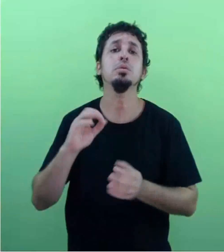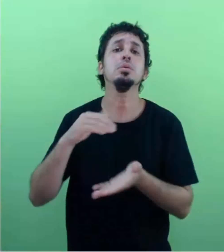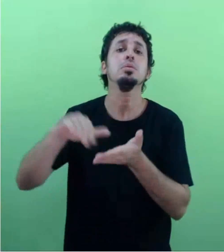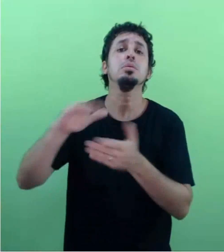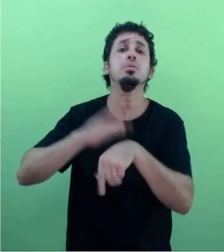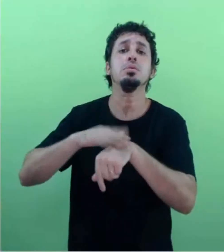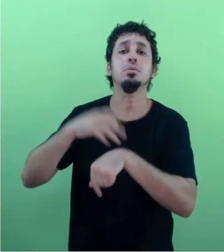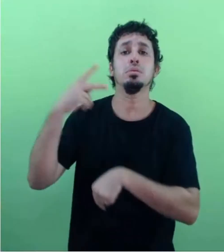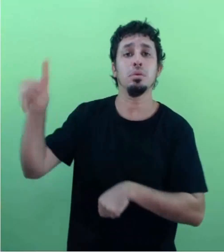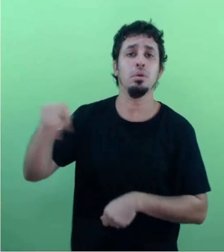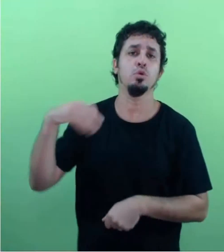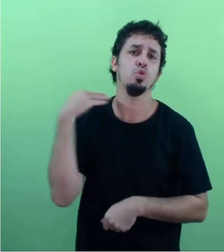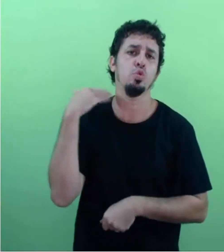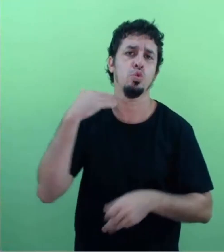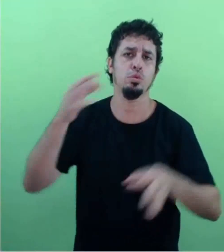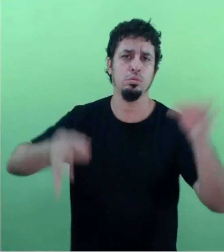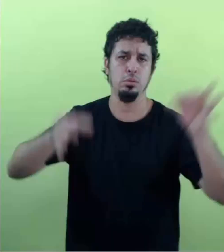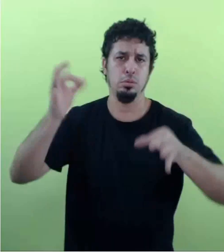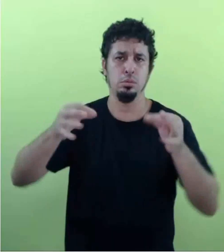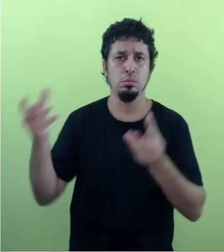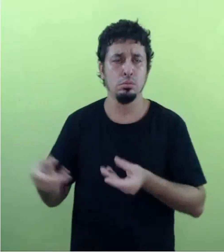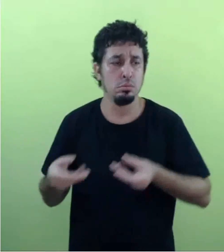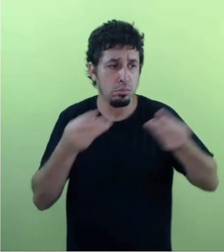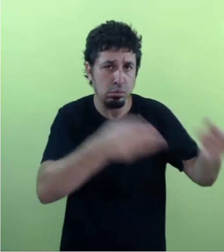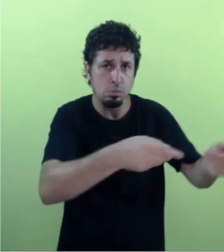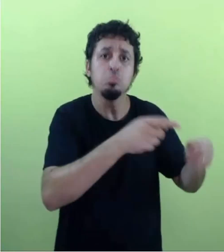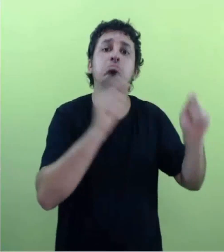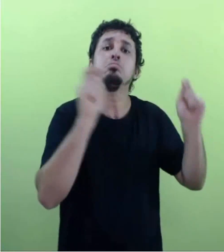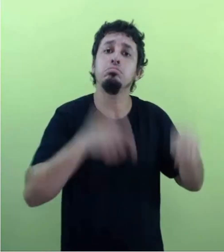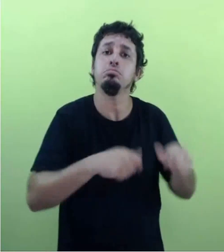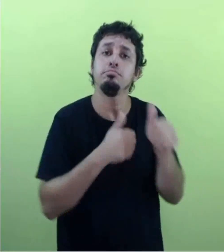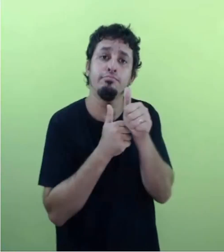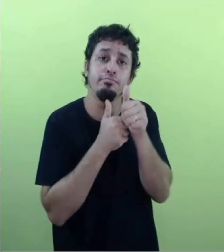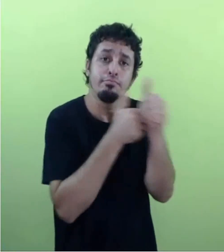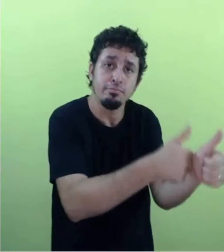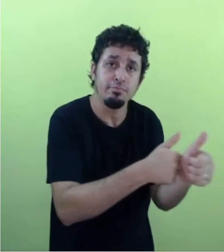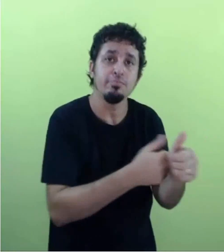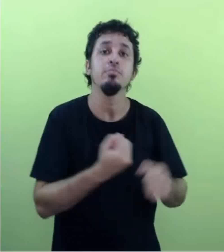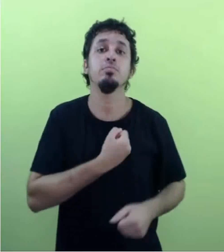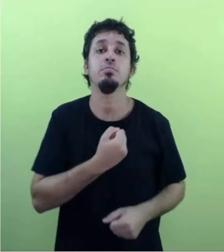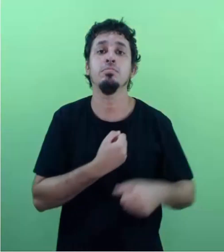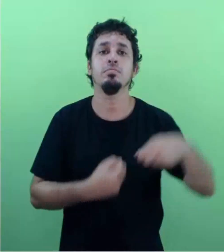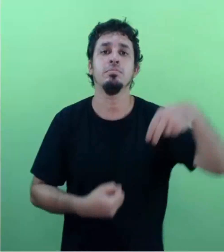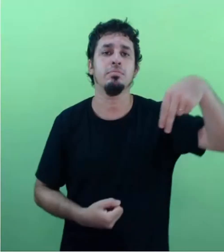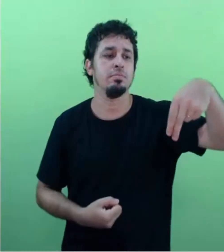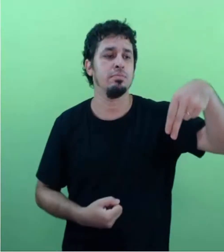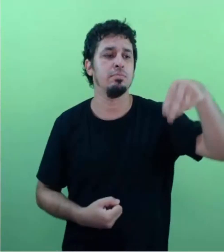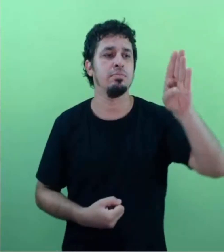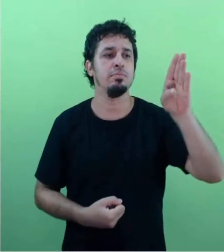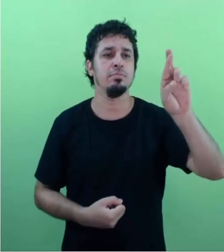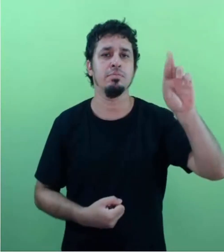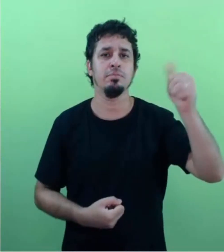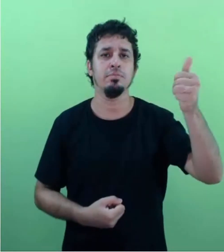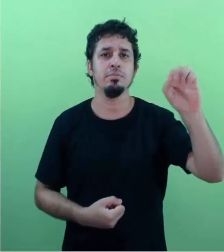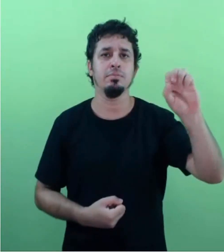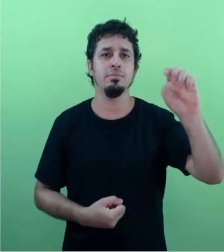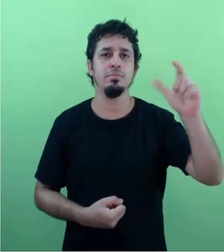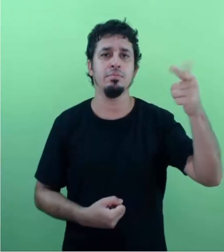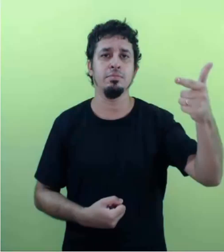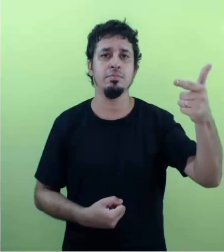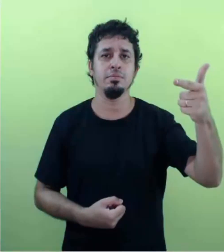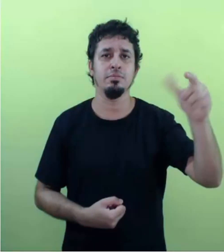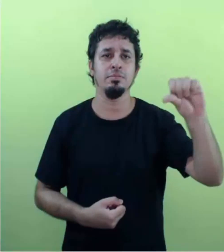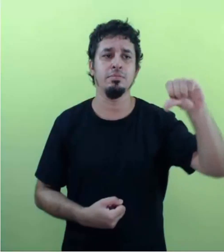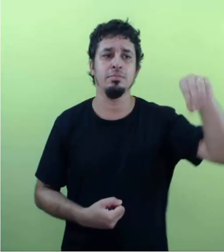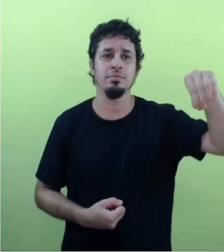pela Secretaria Nacional da Justiça, que oportunizou fundamentar e acompanhar a NBR